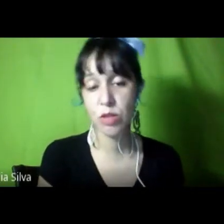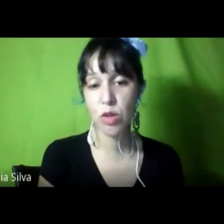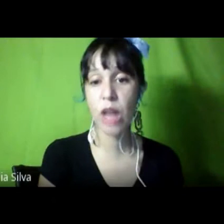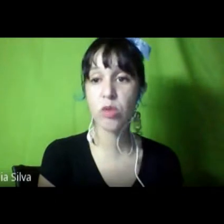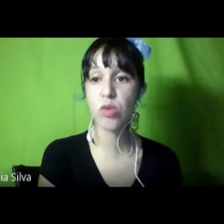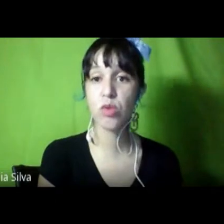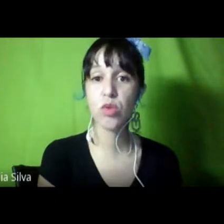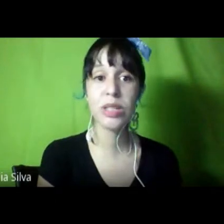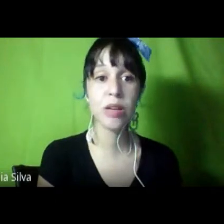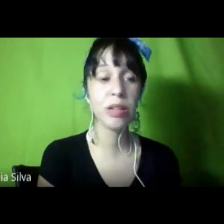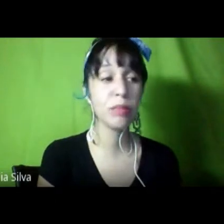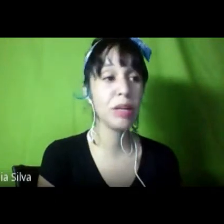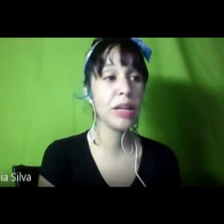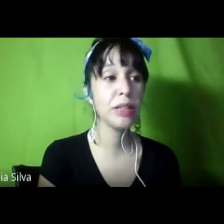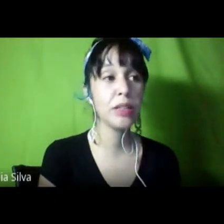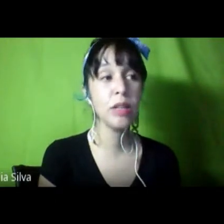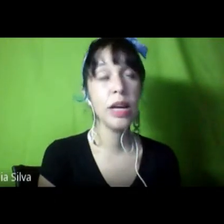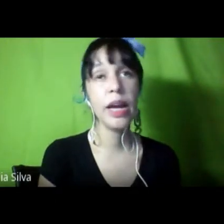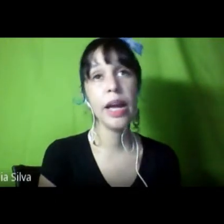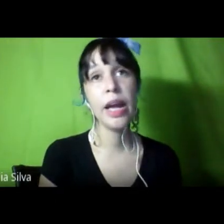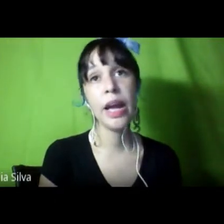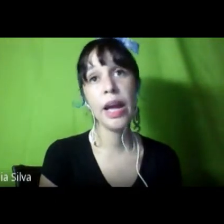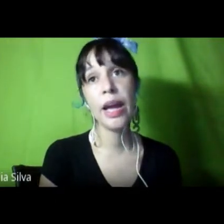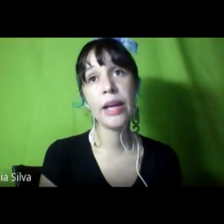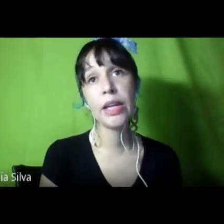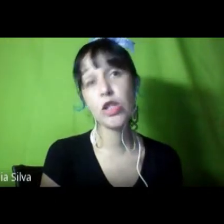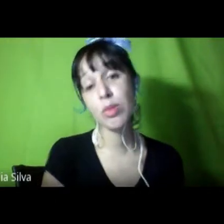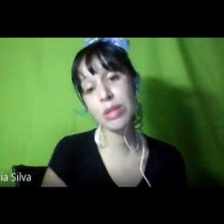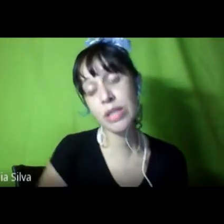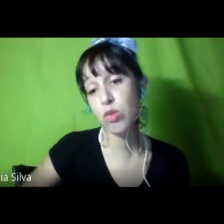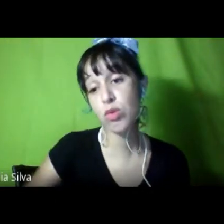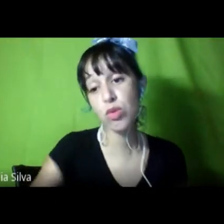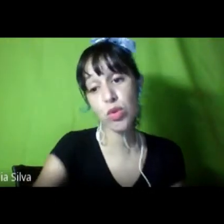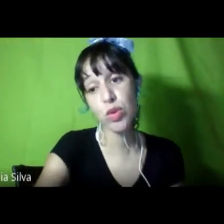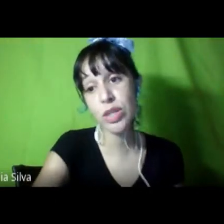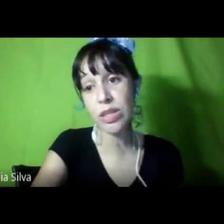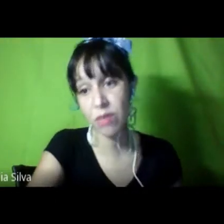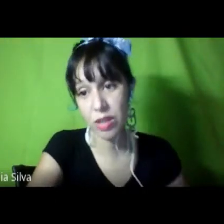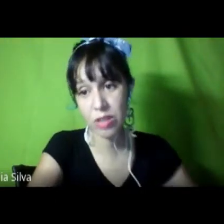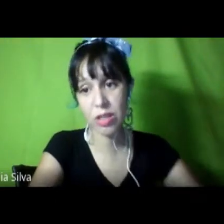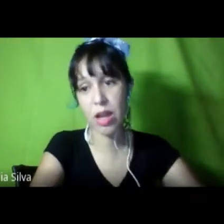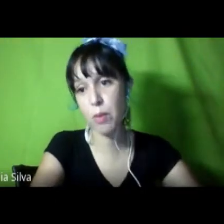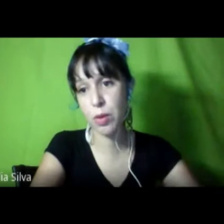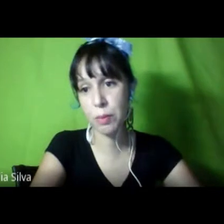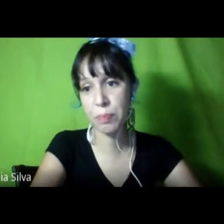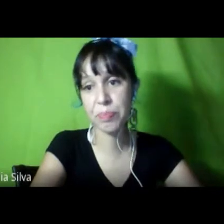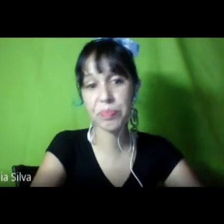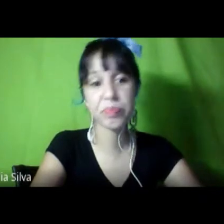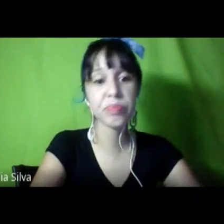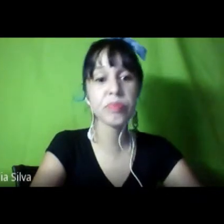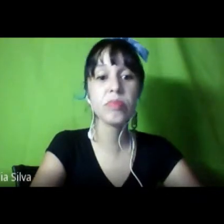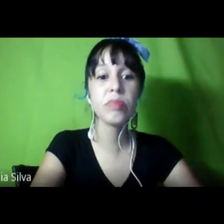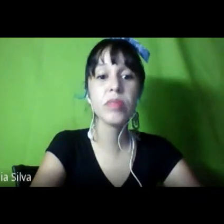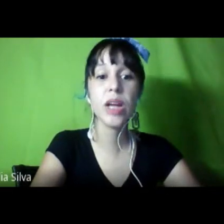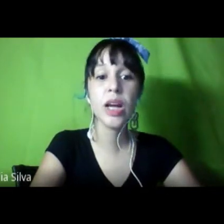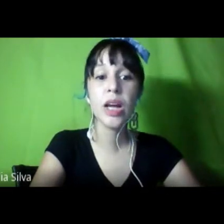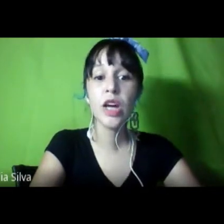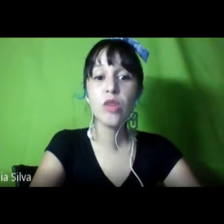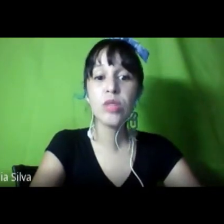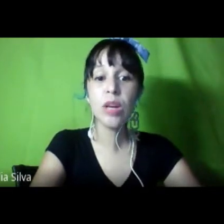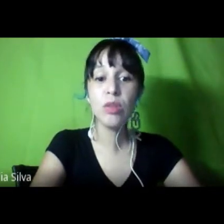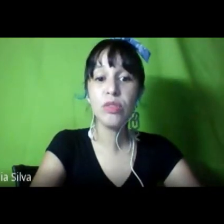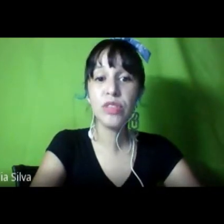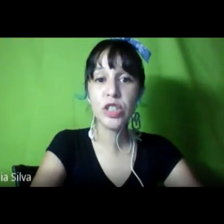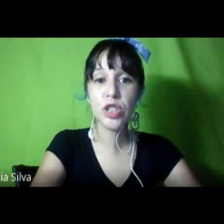evasão escolar e os surdos começaram a trabalhar, então, nas construções civis na época.